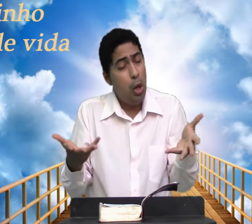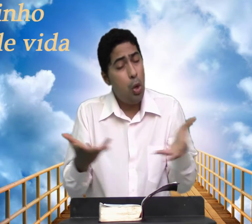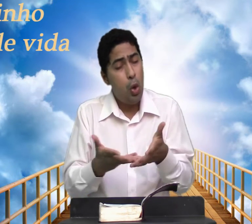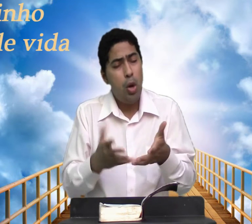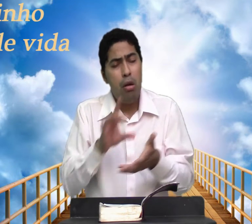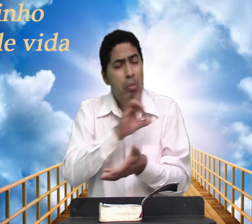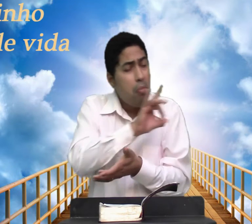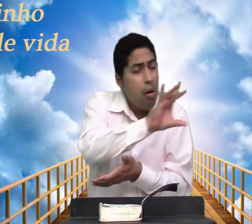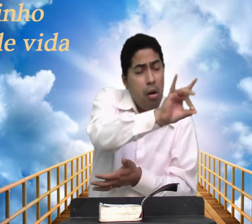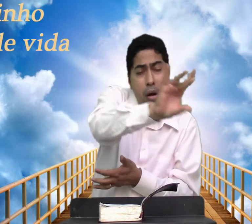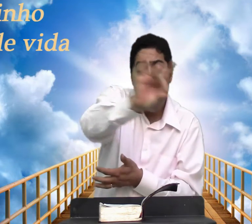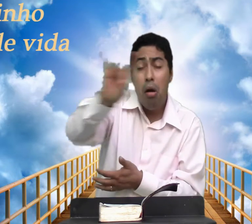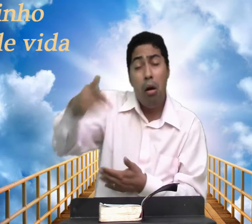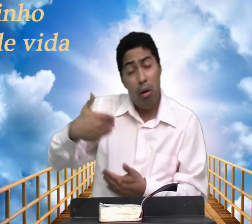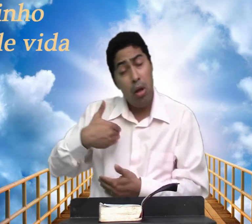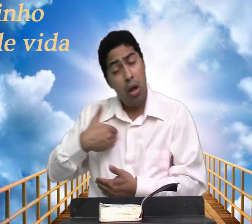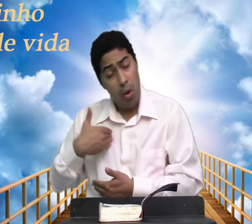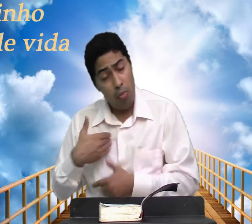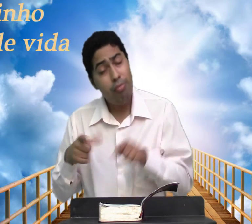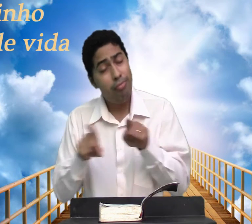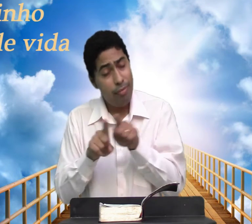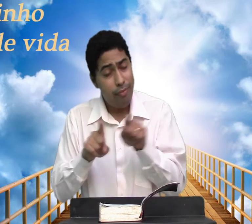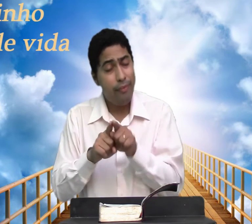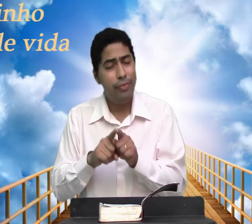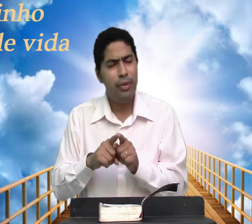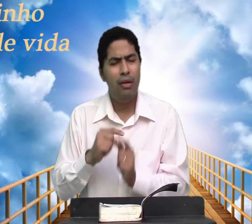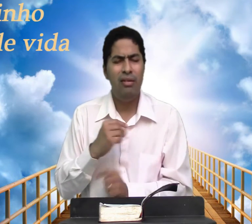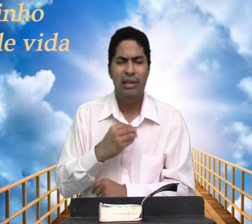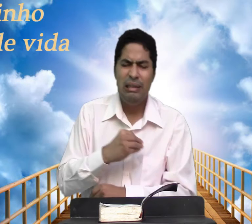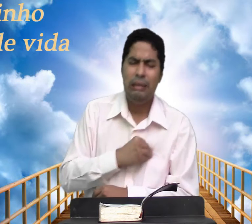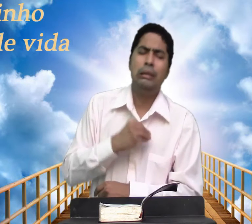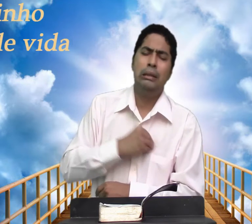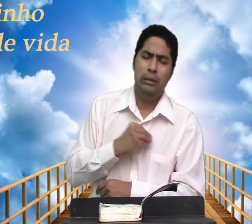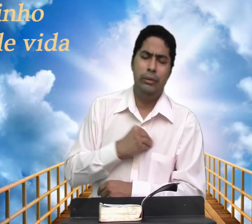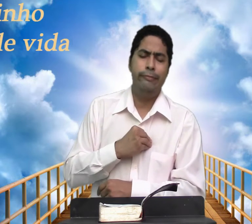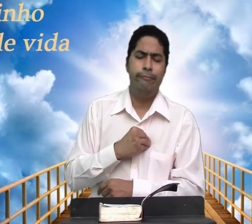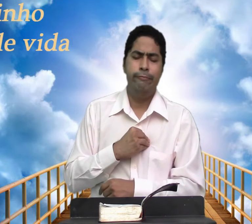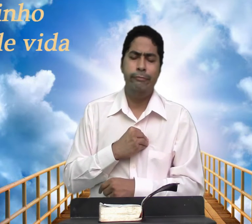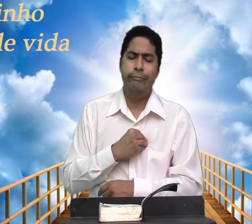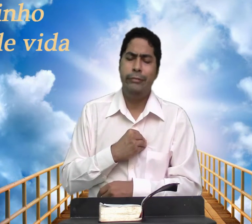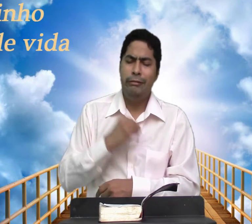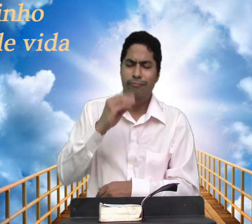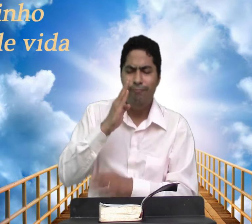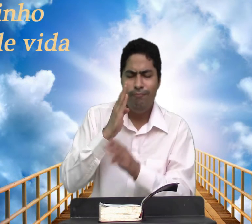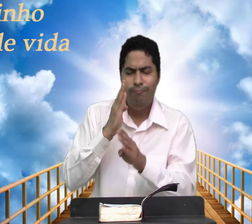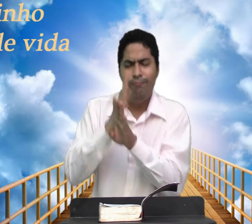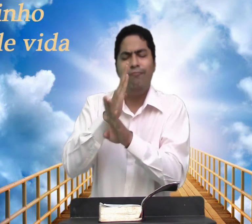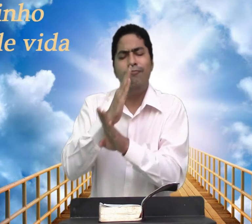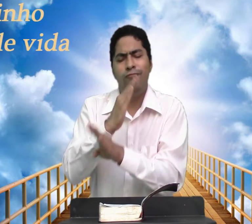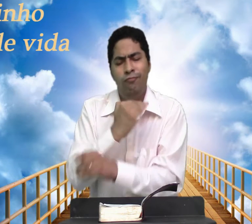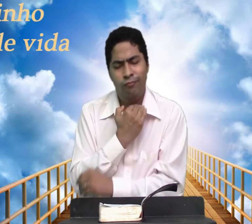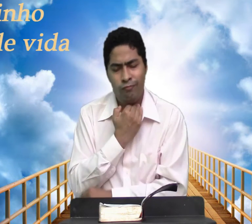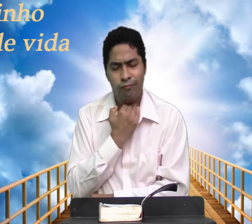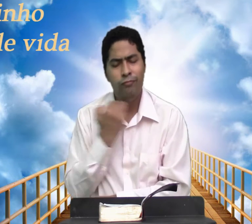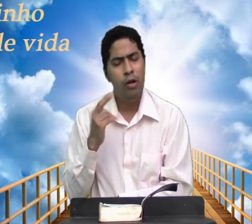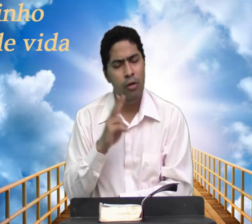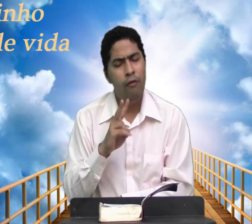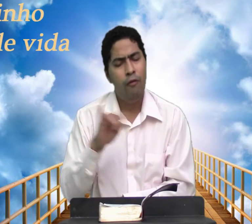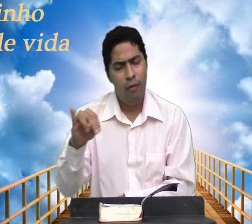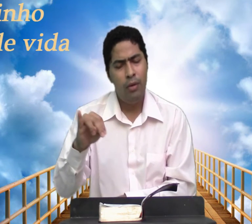pecado. Porque todos nós somos pecadores e por conta disso, merecedores da morte. Pedimos